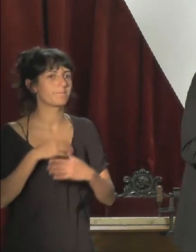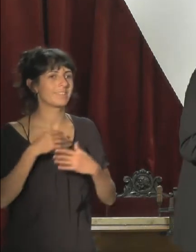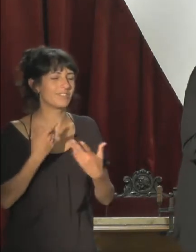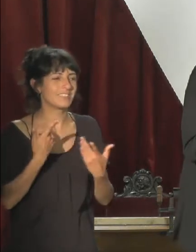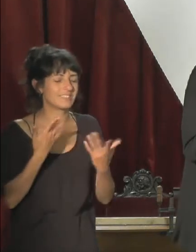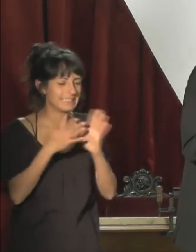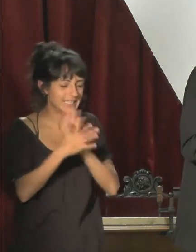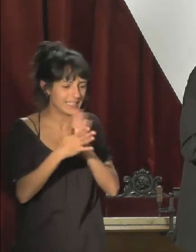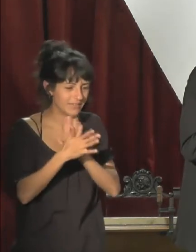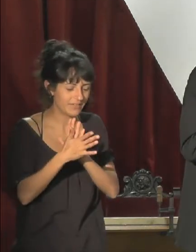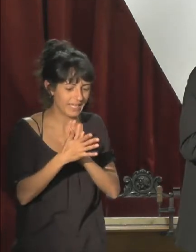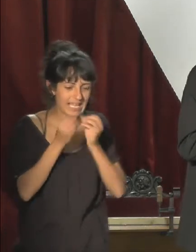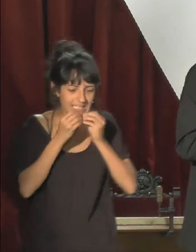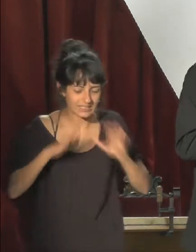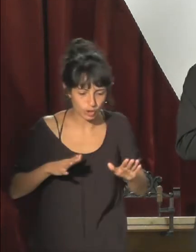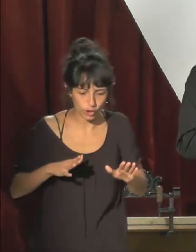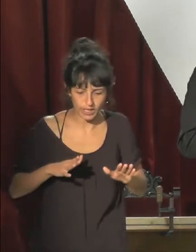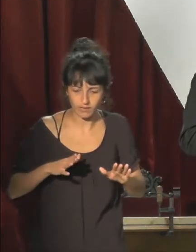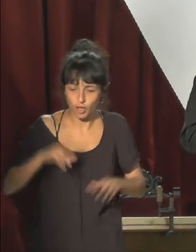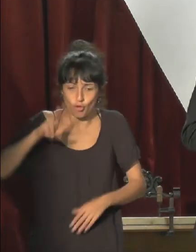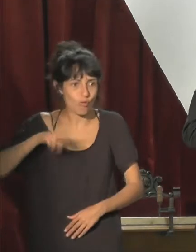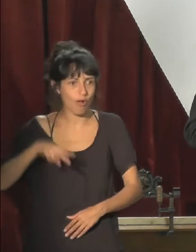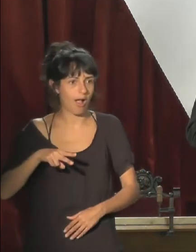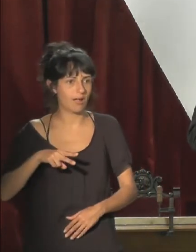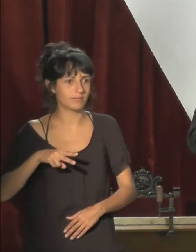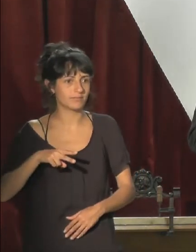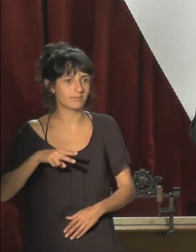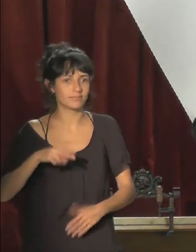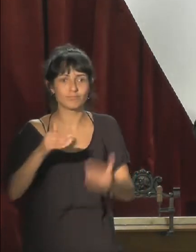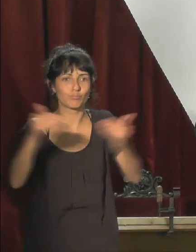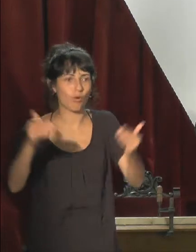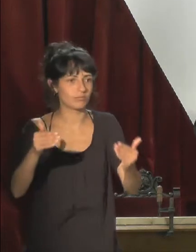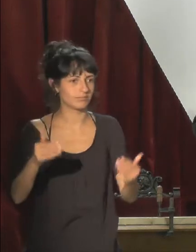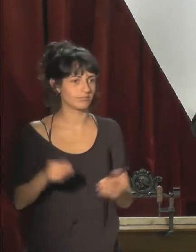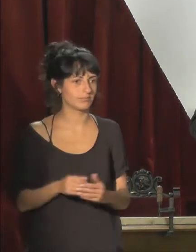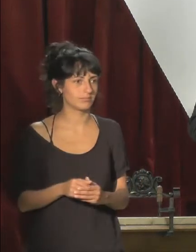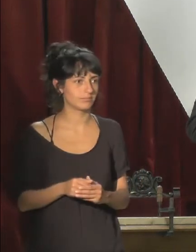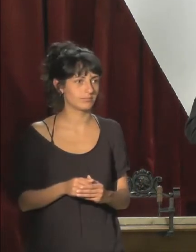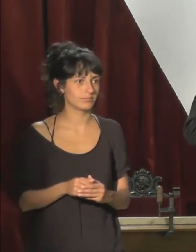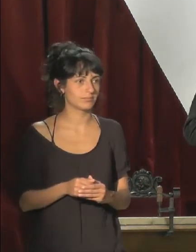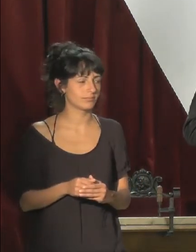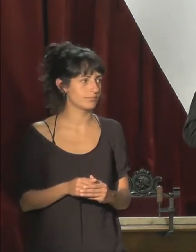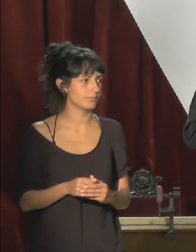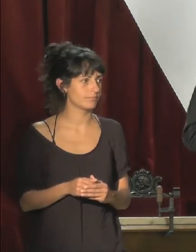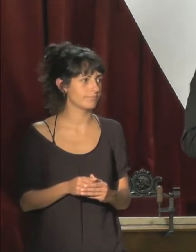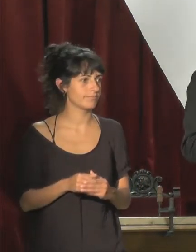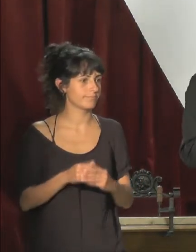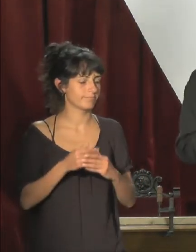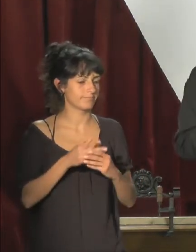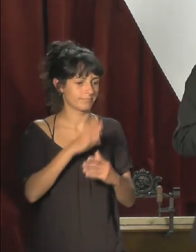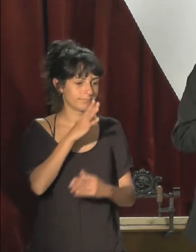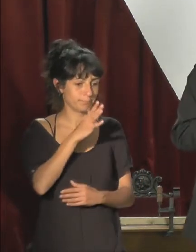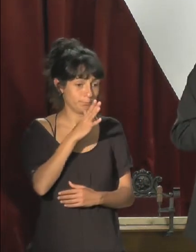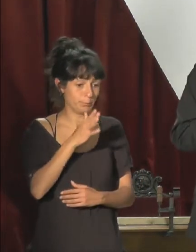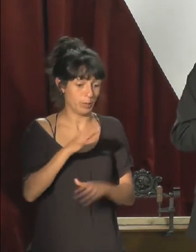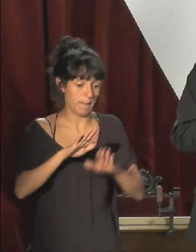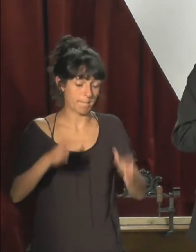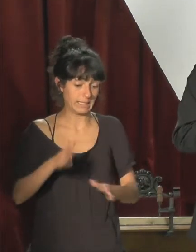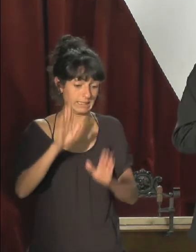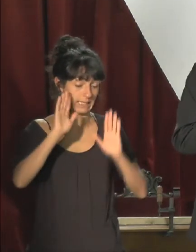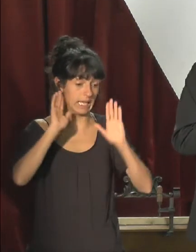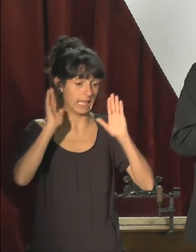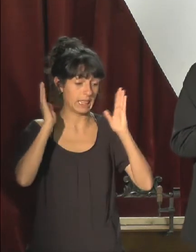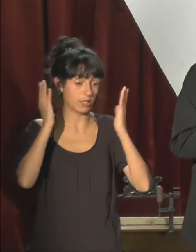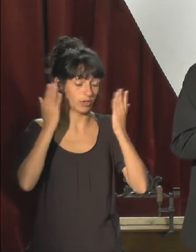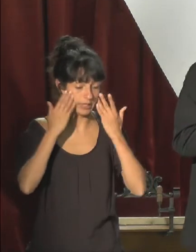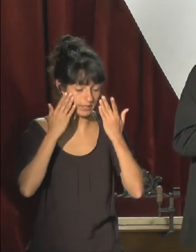fito histórico. E se non houbo grupo parlamentar oficial no Congreso, porque a mesa do Congreso o